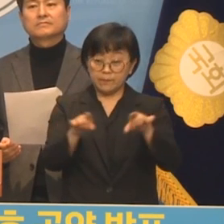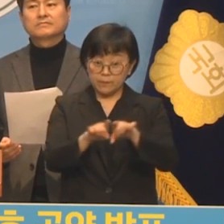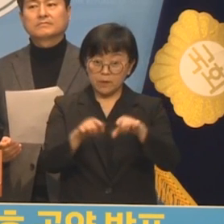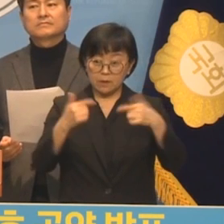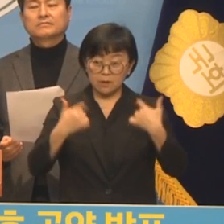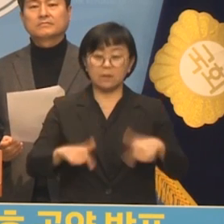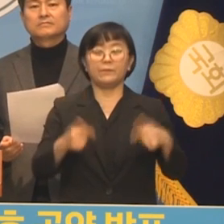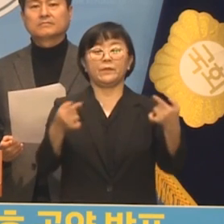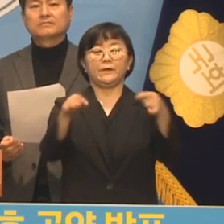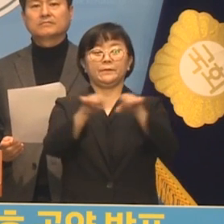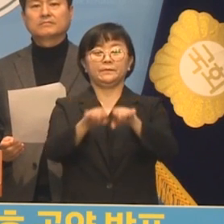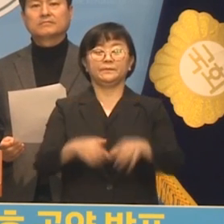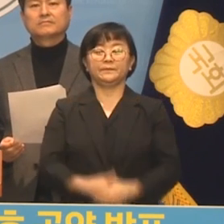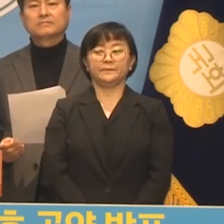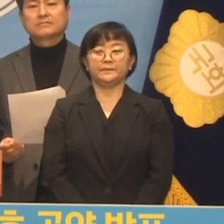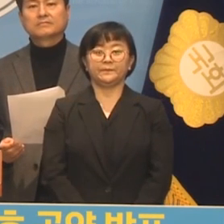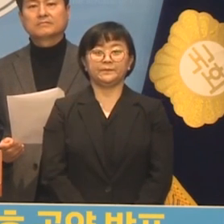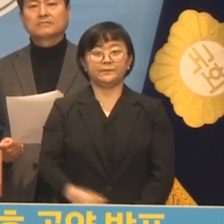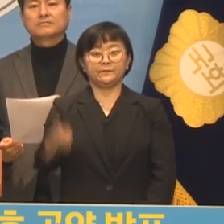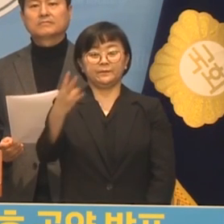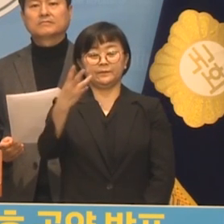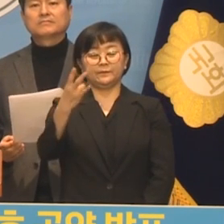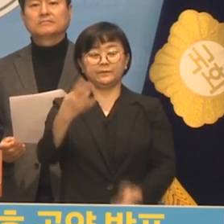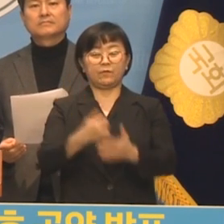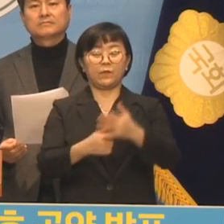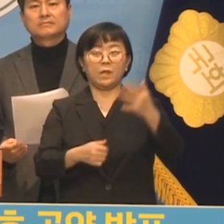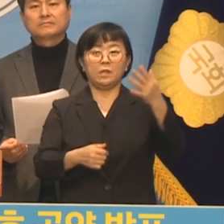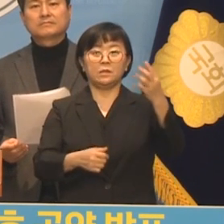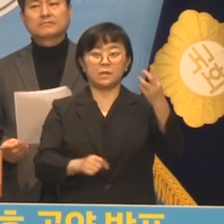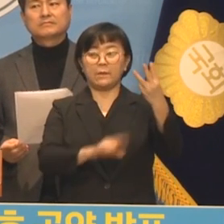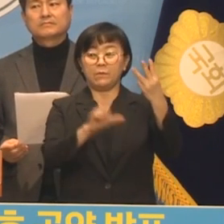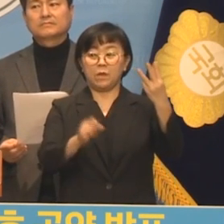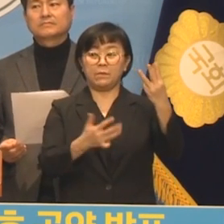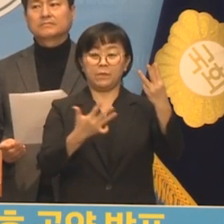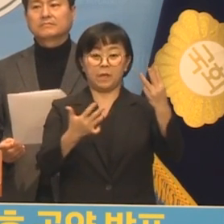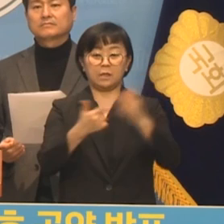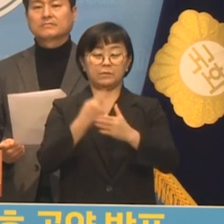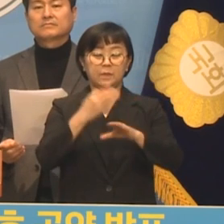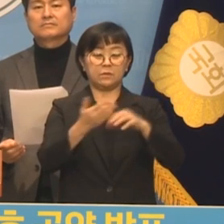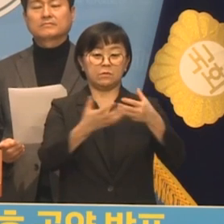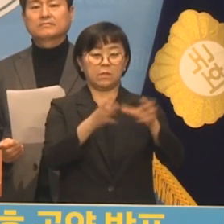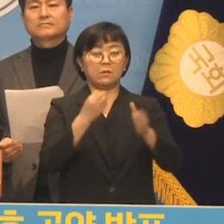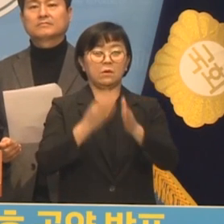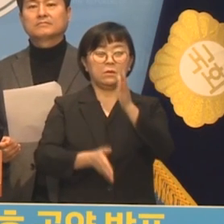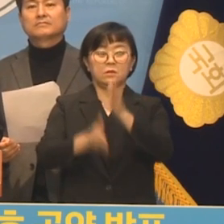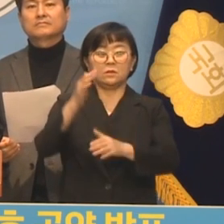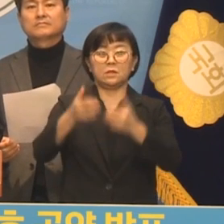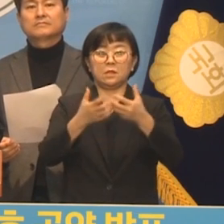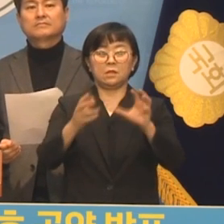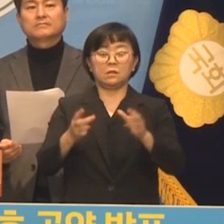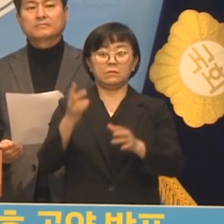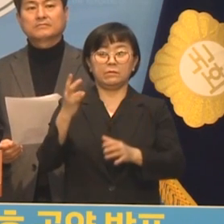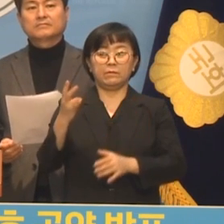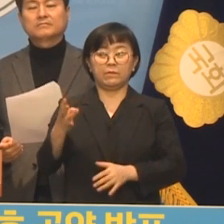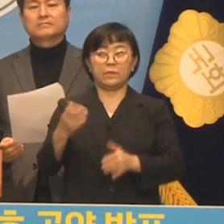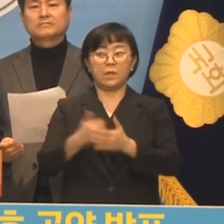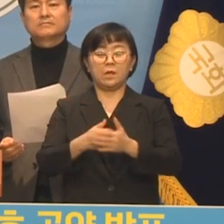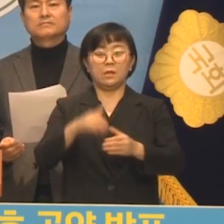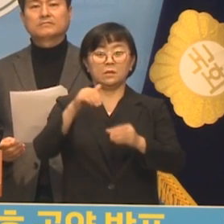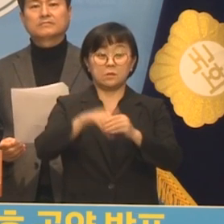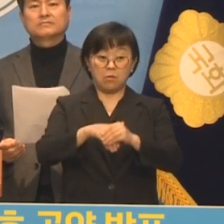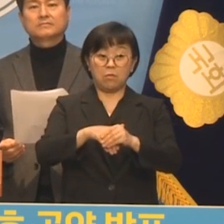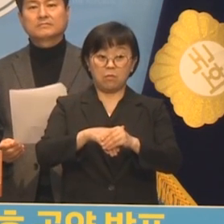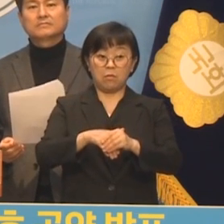늘 함께하겠습니다. 2024년 3월 8일 더불어민주당 서울시당 2024년